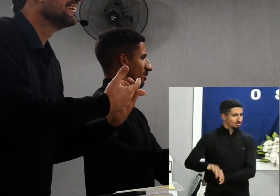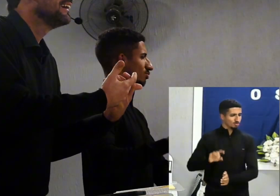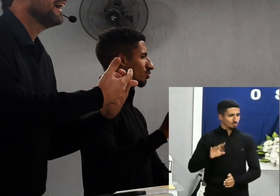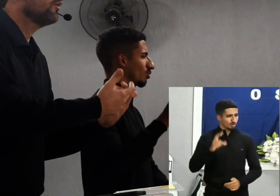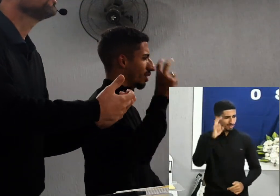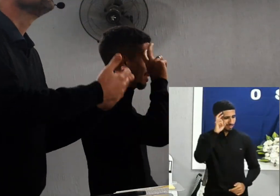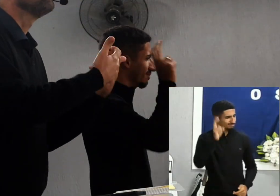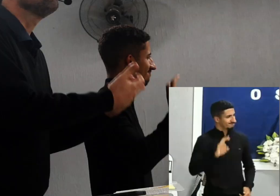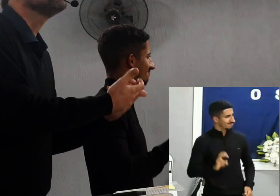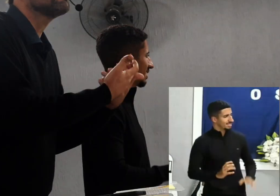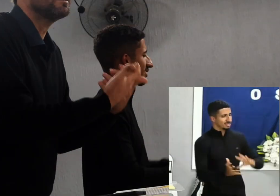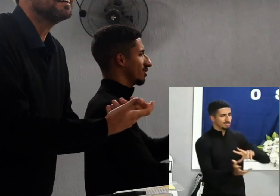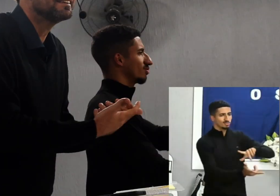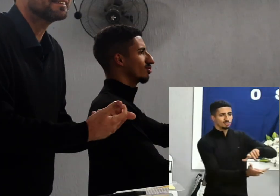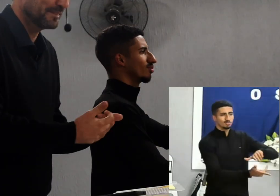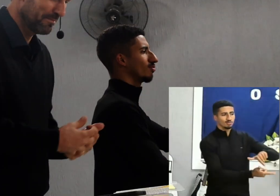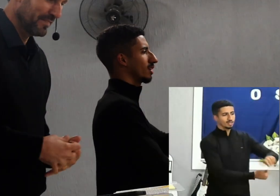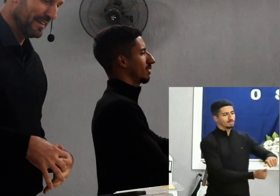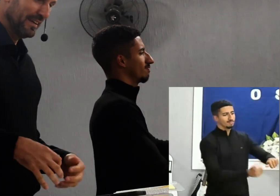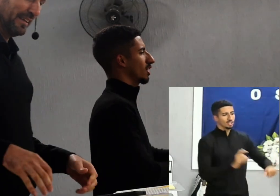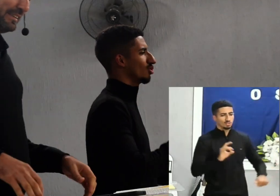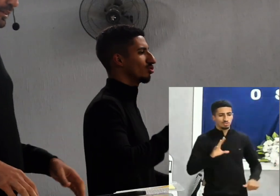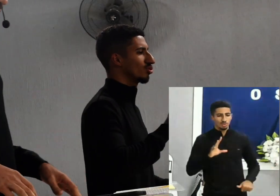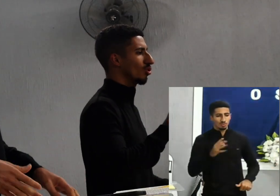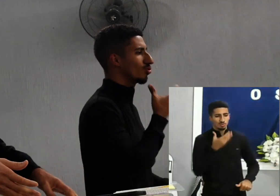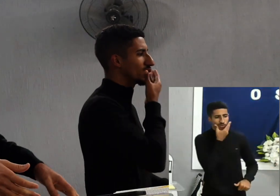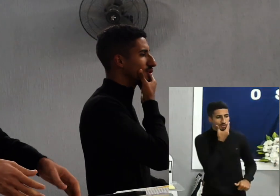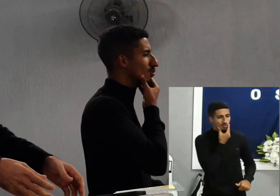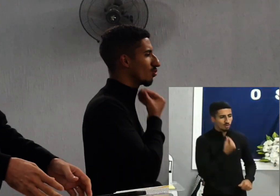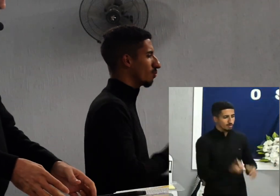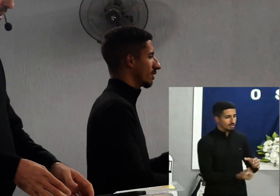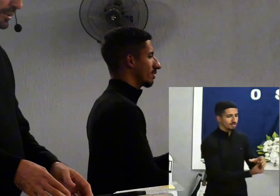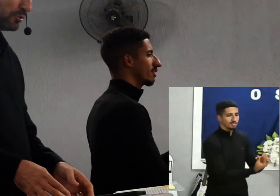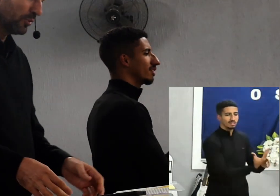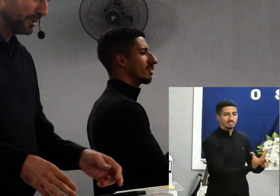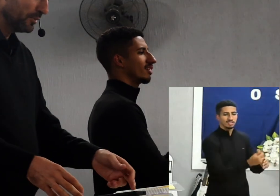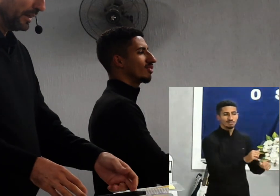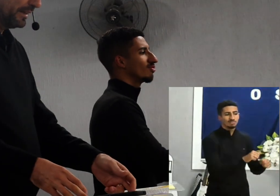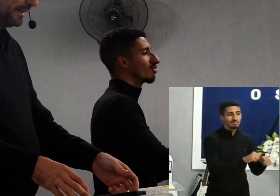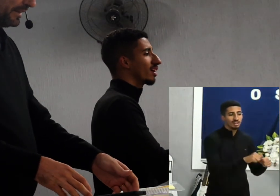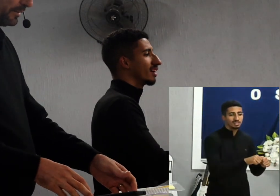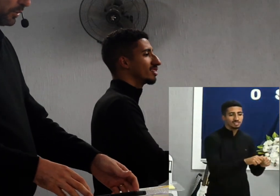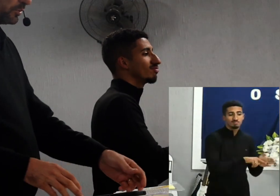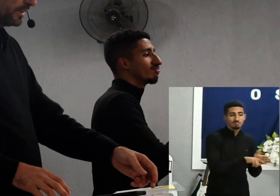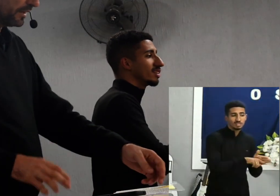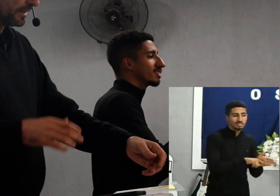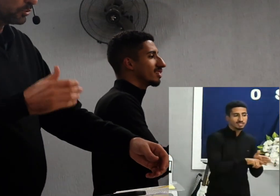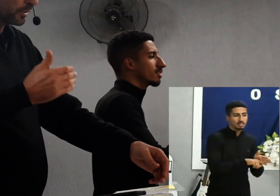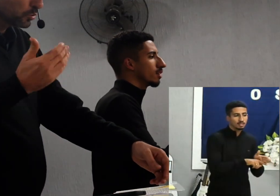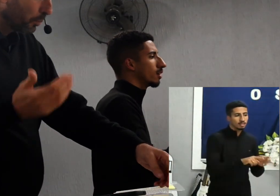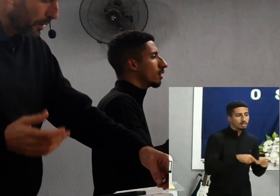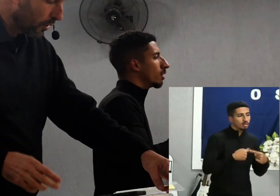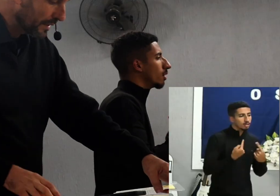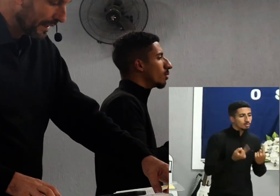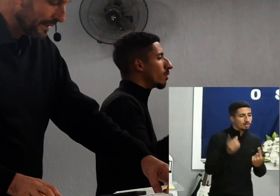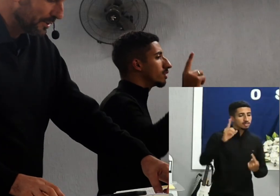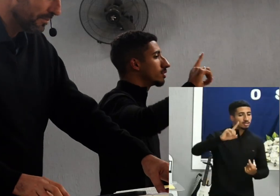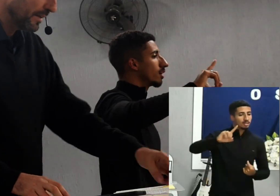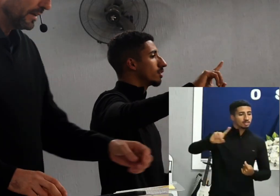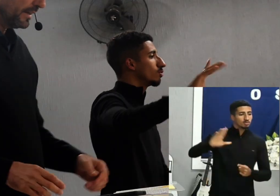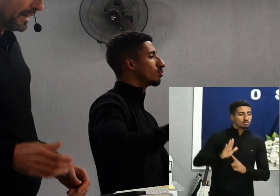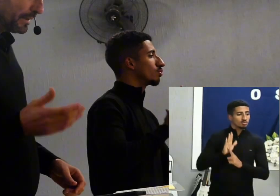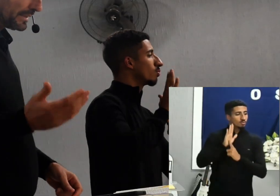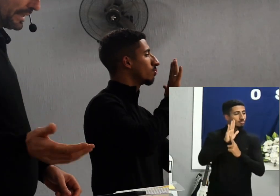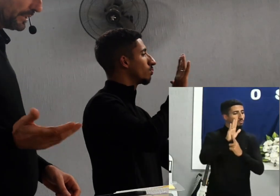humana, ao que o homem faz. Sendo que Deus dá tantas demonstrações, não é? Da sua